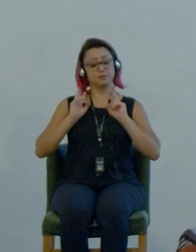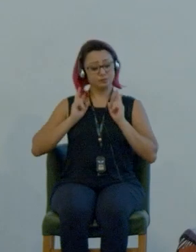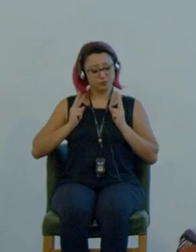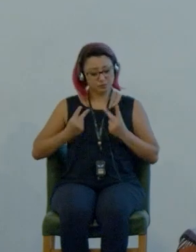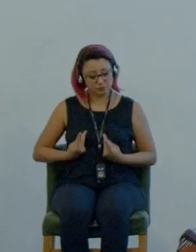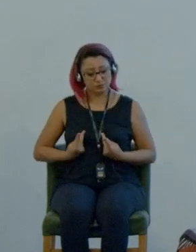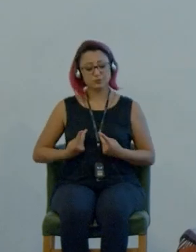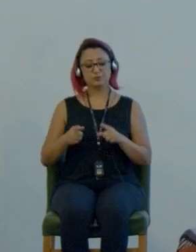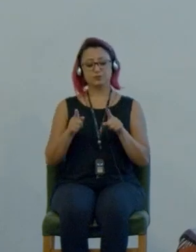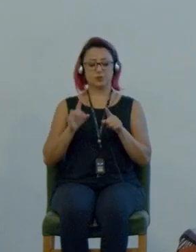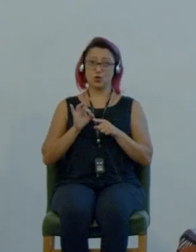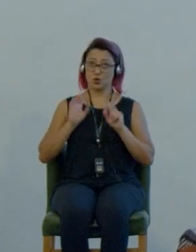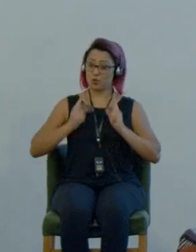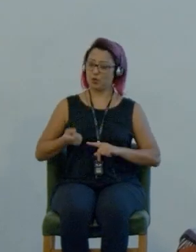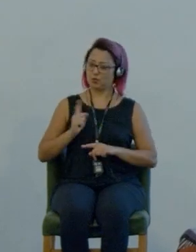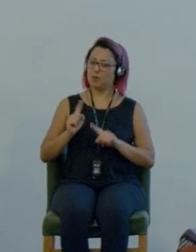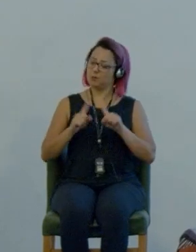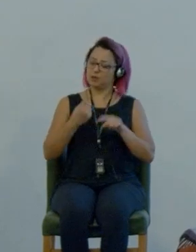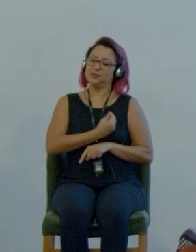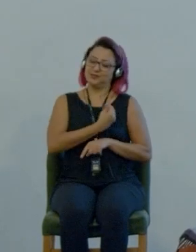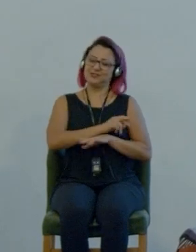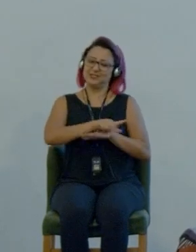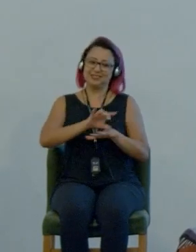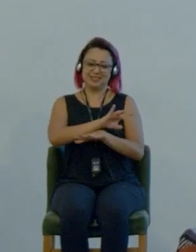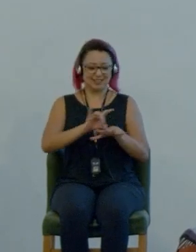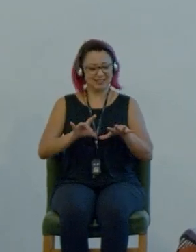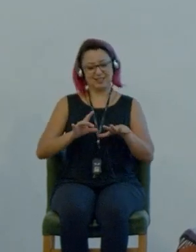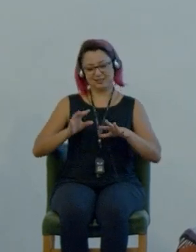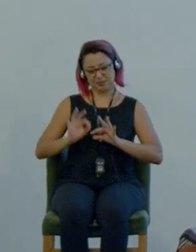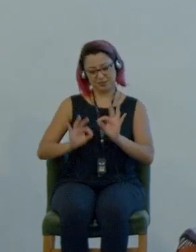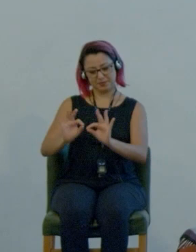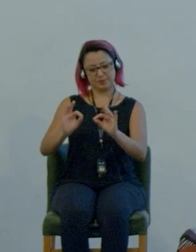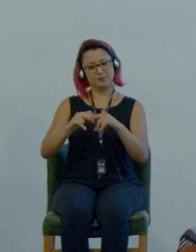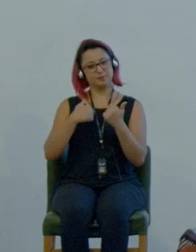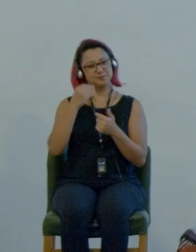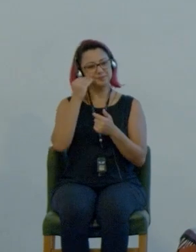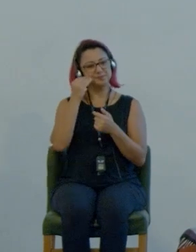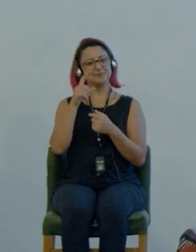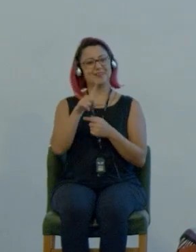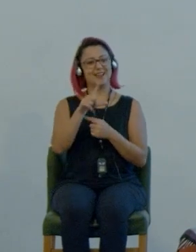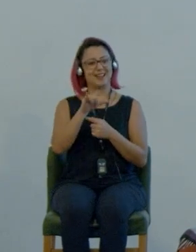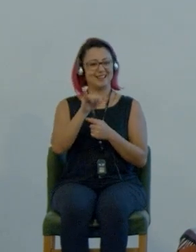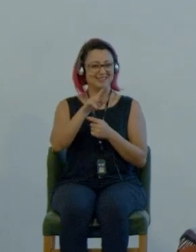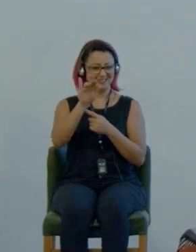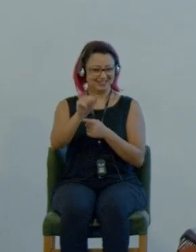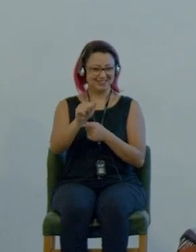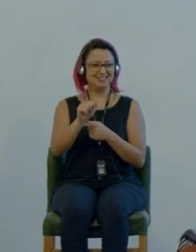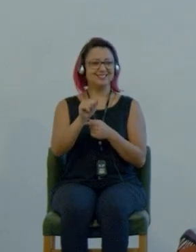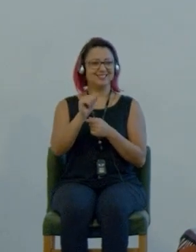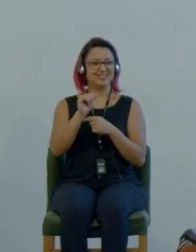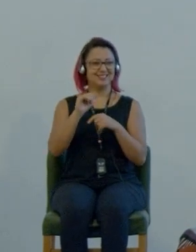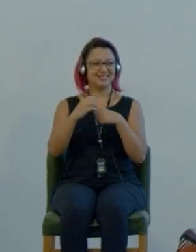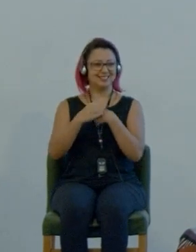donc j'ai essayé de coller au titre que tu nous avais donné, Lija, pour ce soir, Gaiagraphie. C'est quoi en